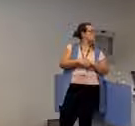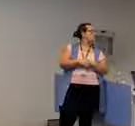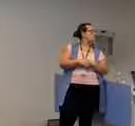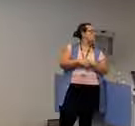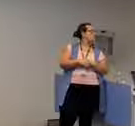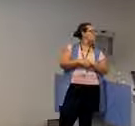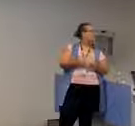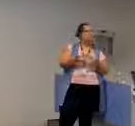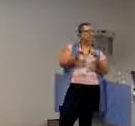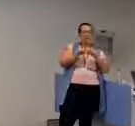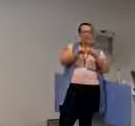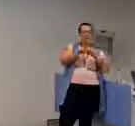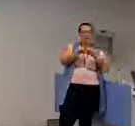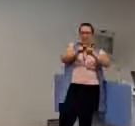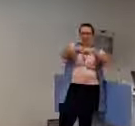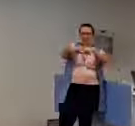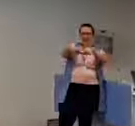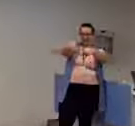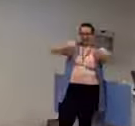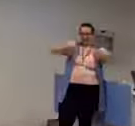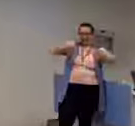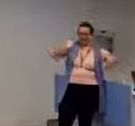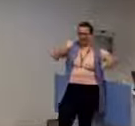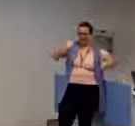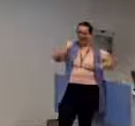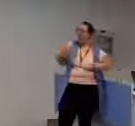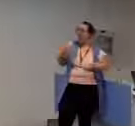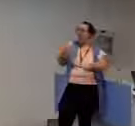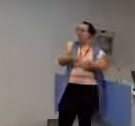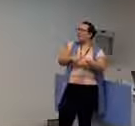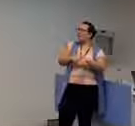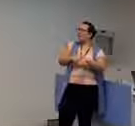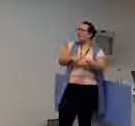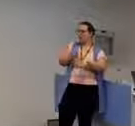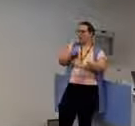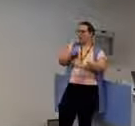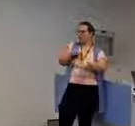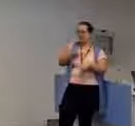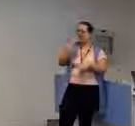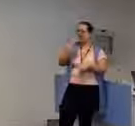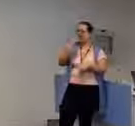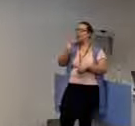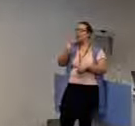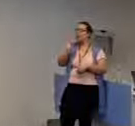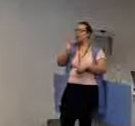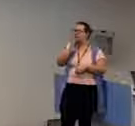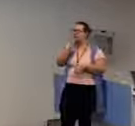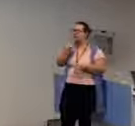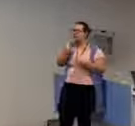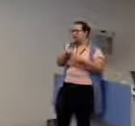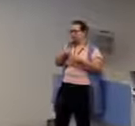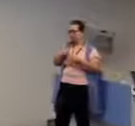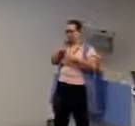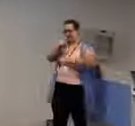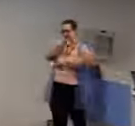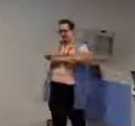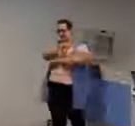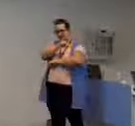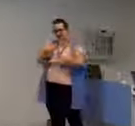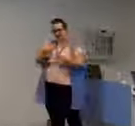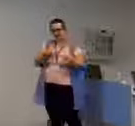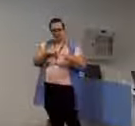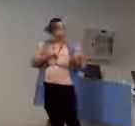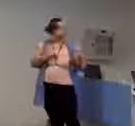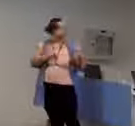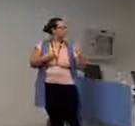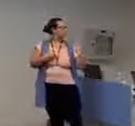um estágio. Então veja que eu tenho que conhecer de processo de estampagem. Só que eu consigo vir aqui e começar a simular